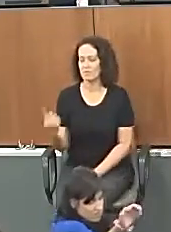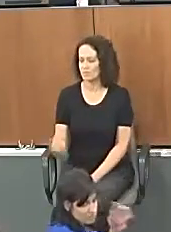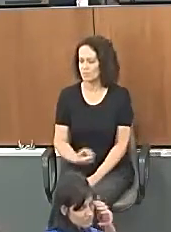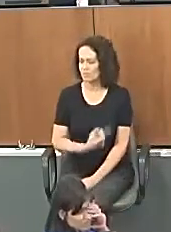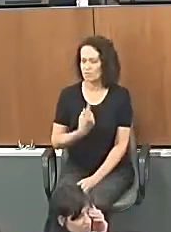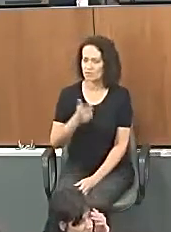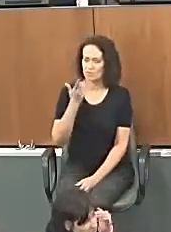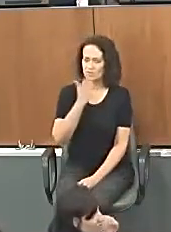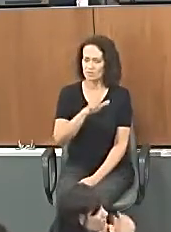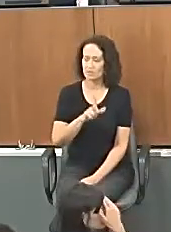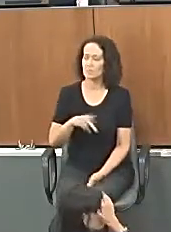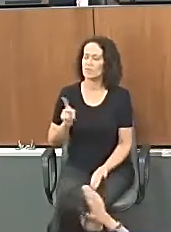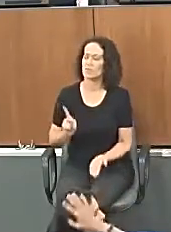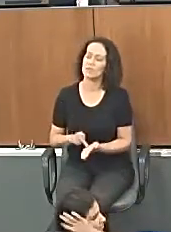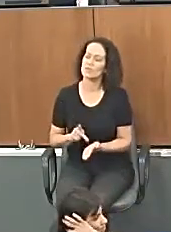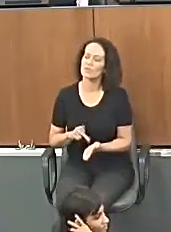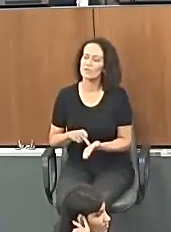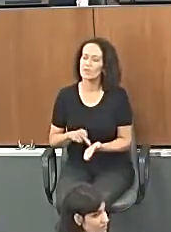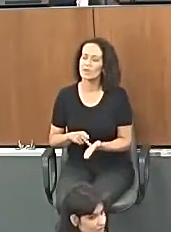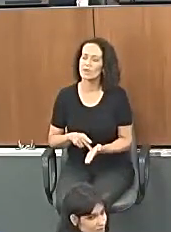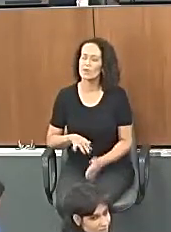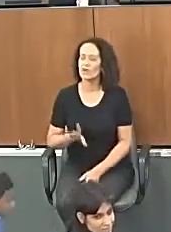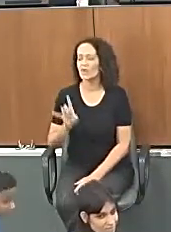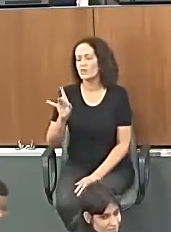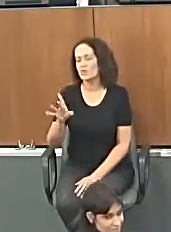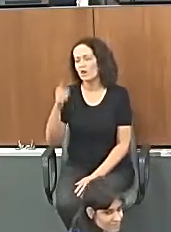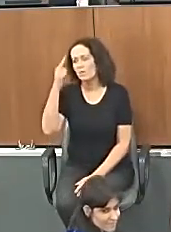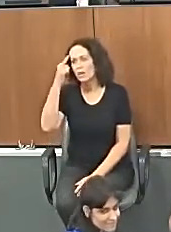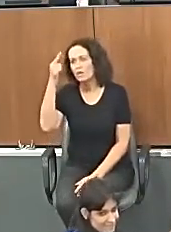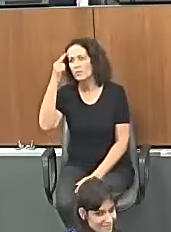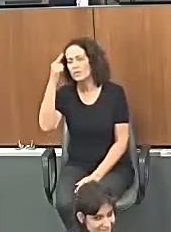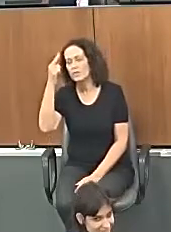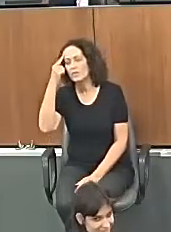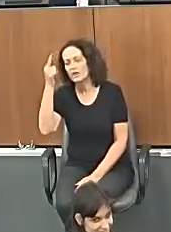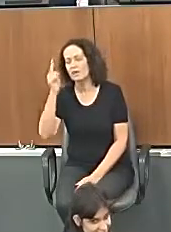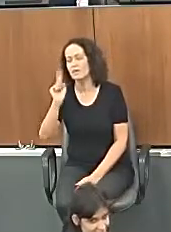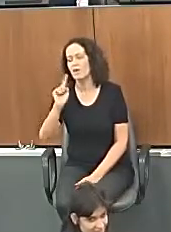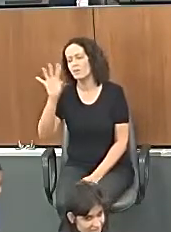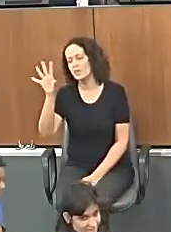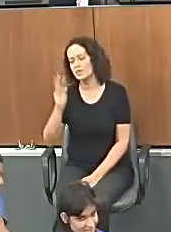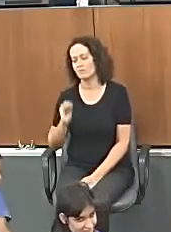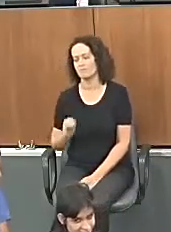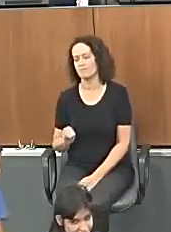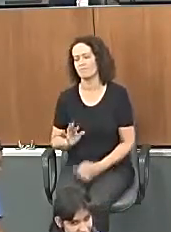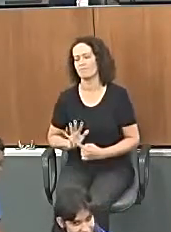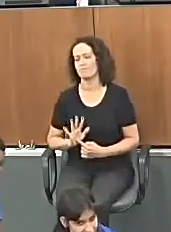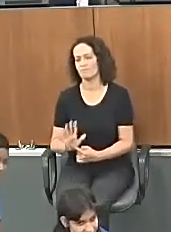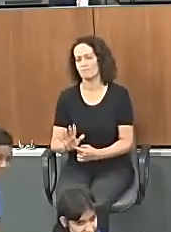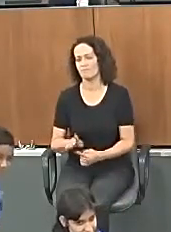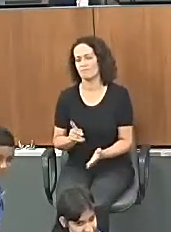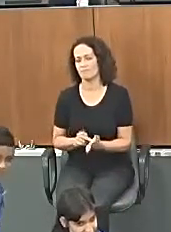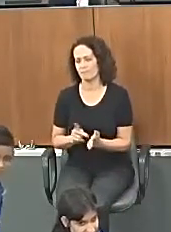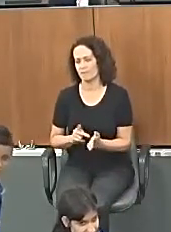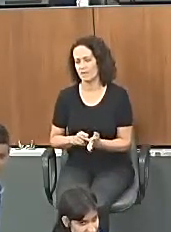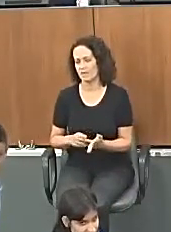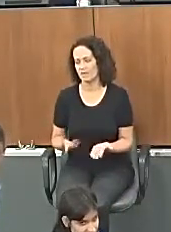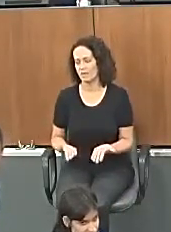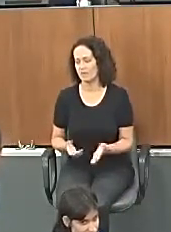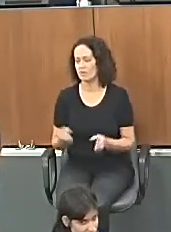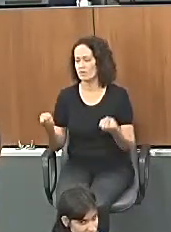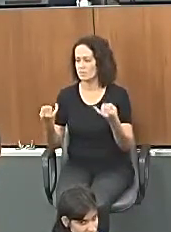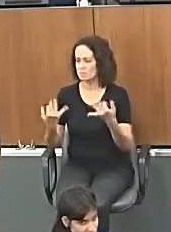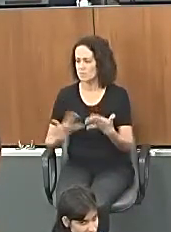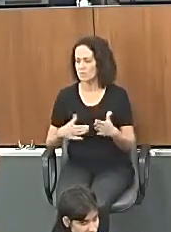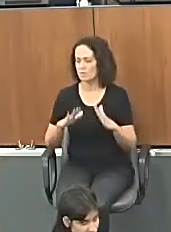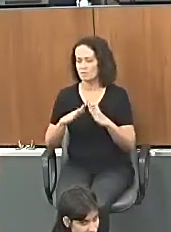é tirar do campo das idéias essa interlocução isso é muito difícil quando se fala da rede pública e privada